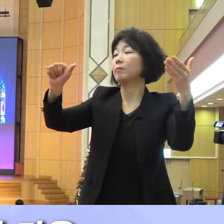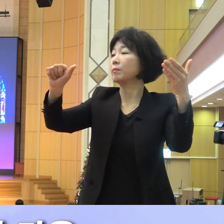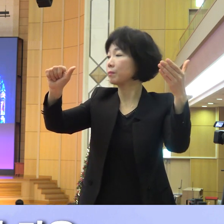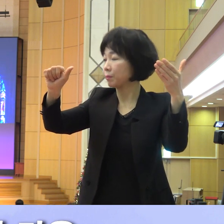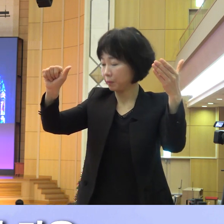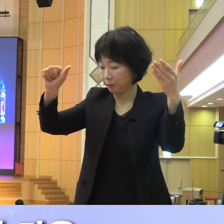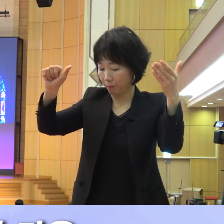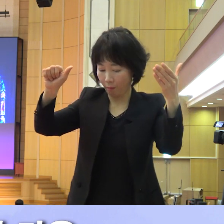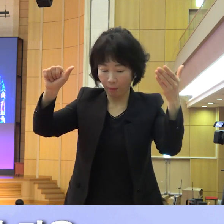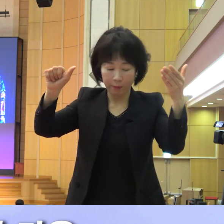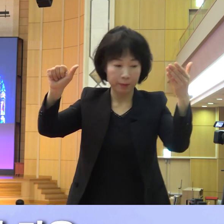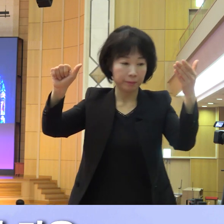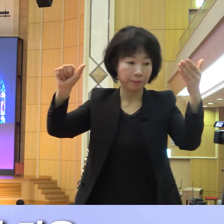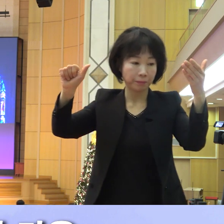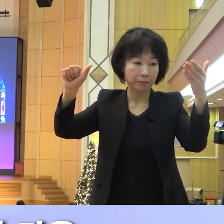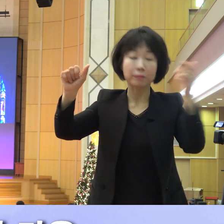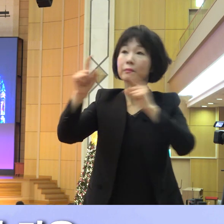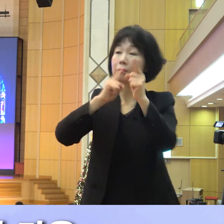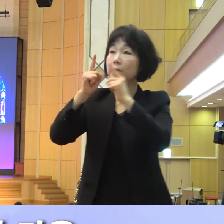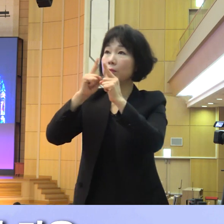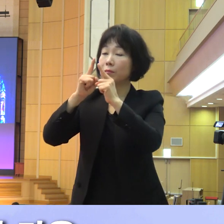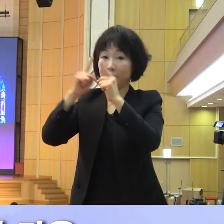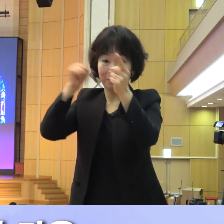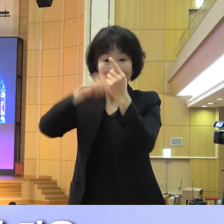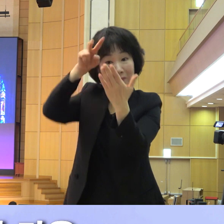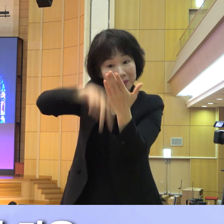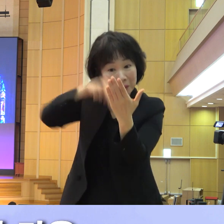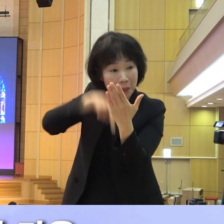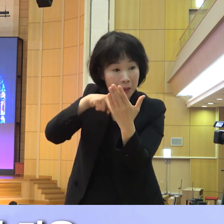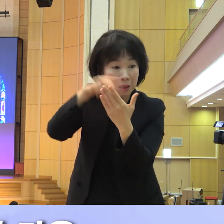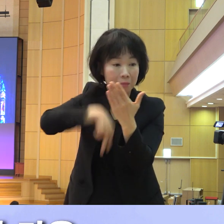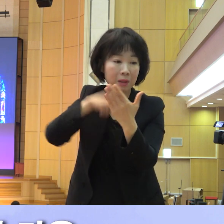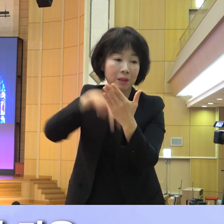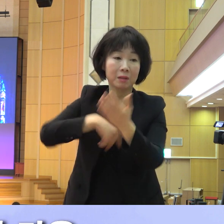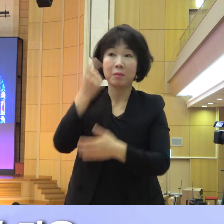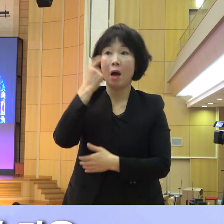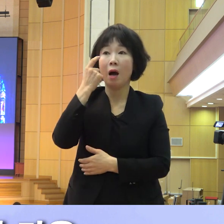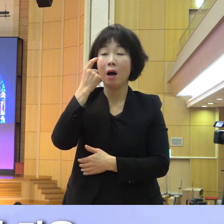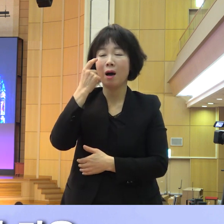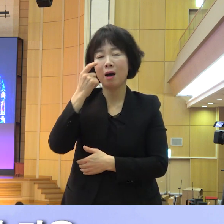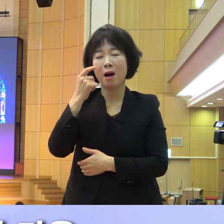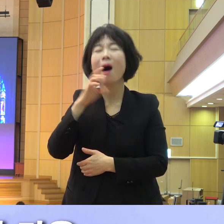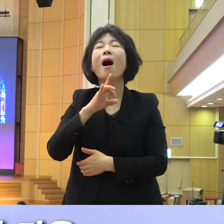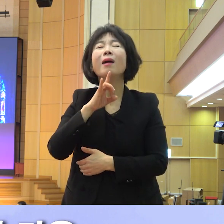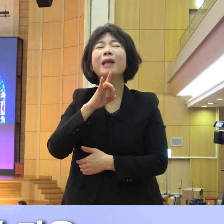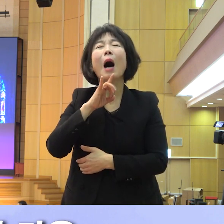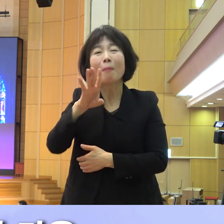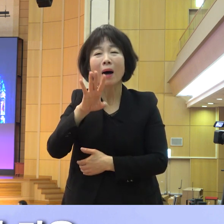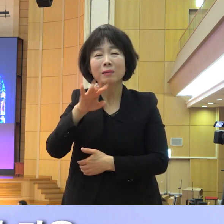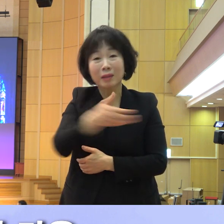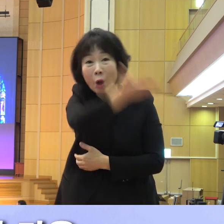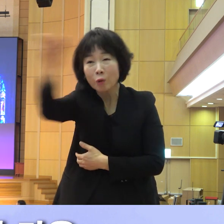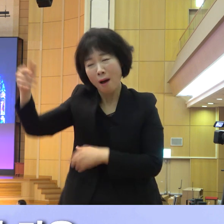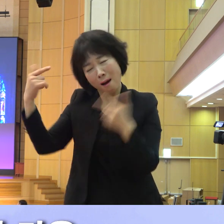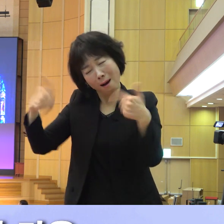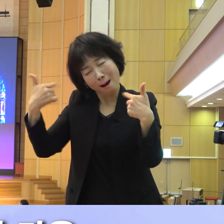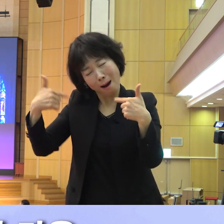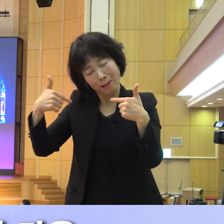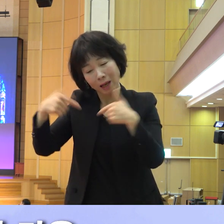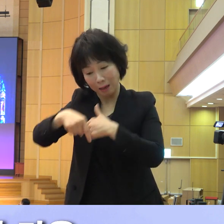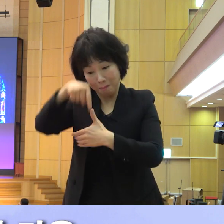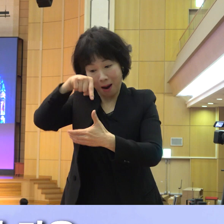5장 29절 말씀입니다. 말씀 봉독하겠습니다. 다만 그들이 항상 이 같은